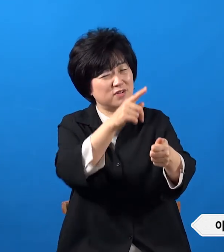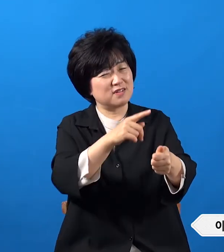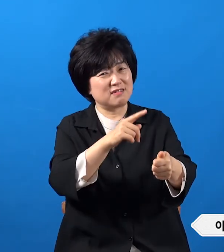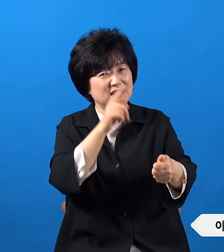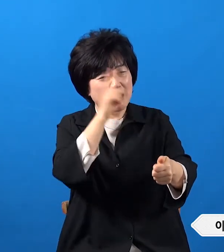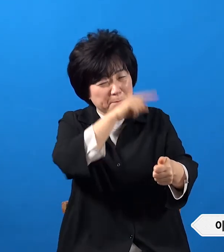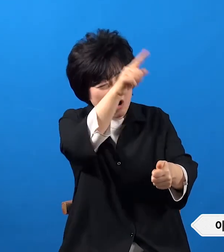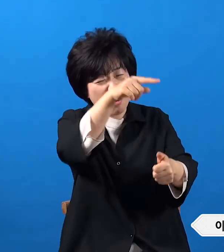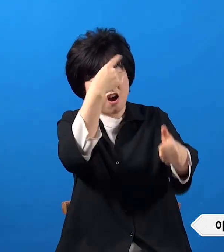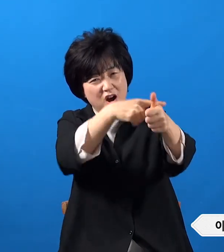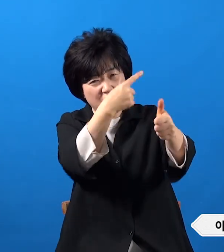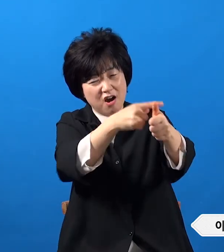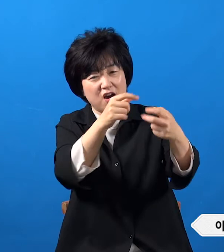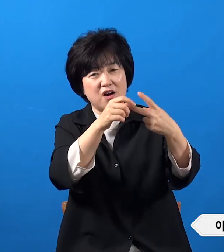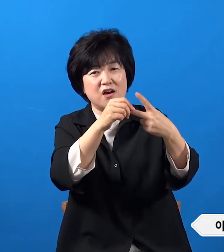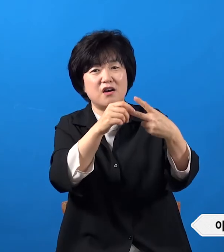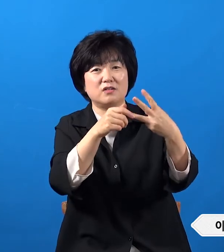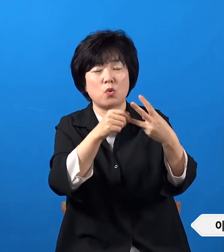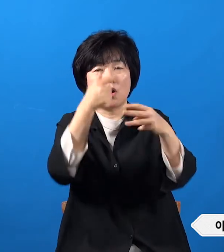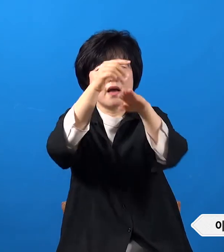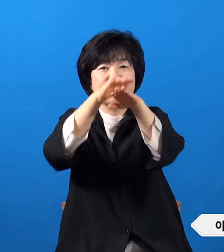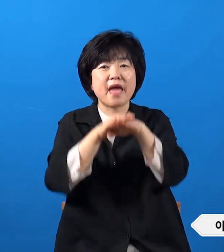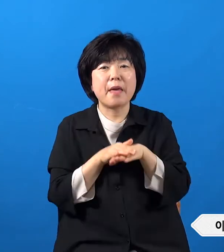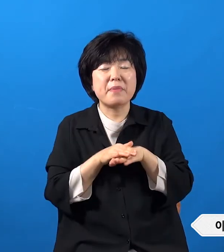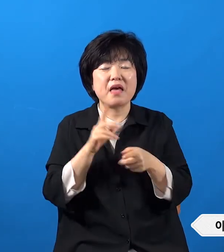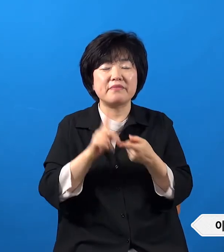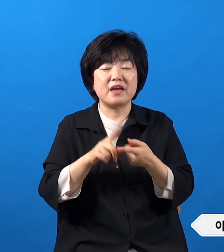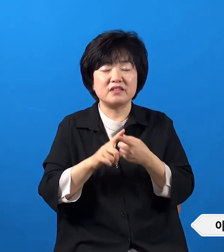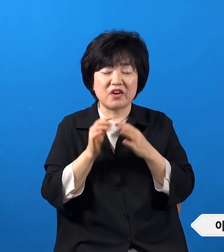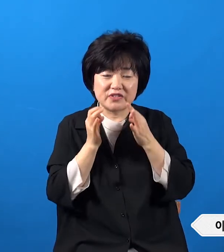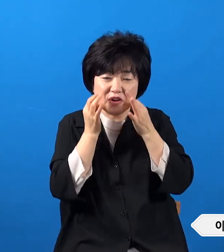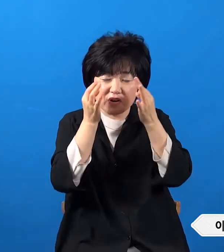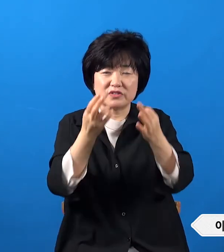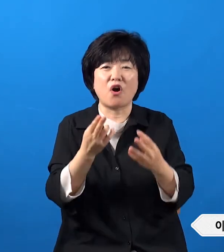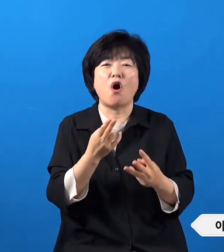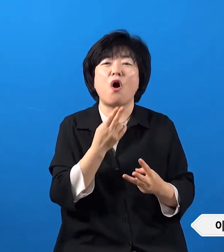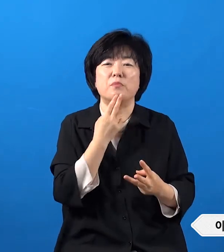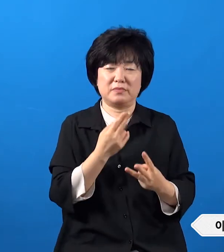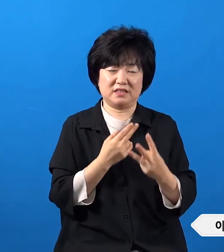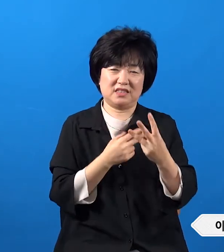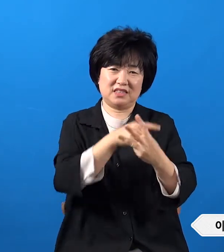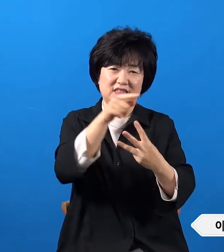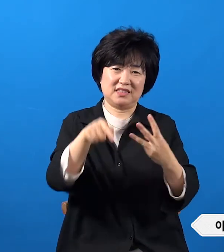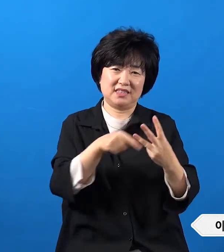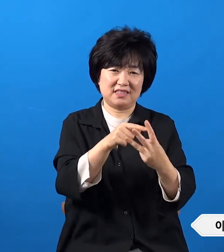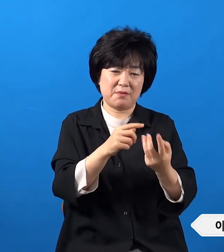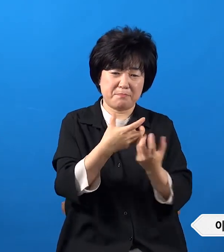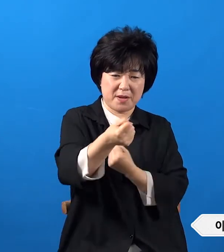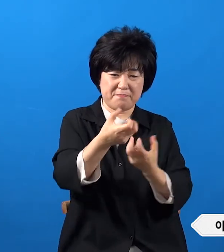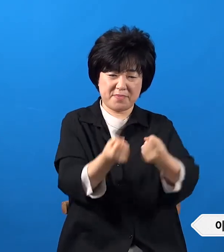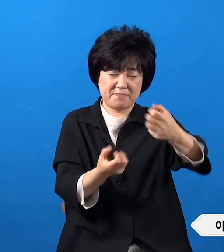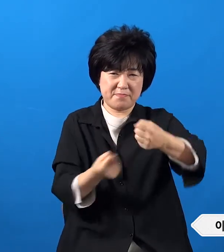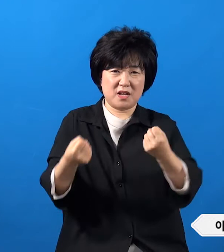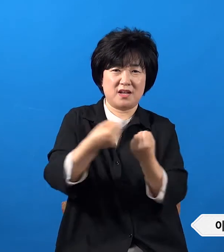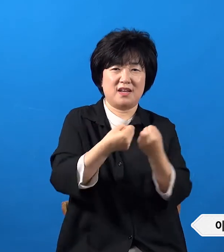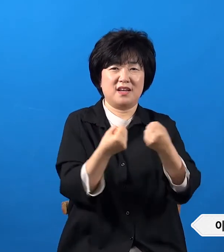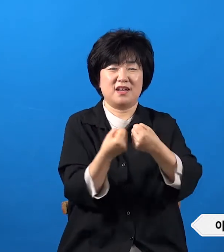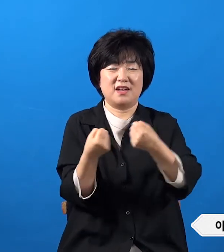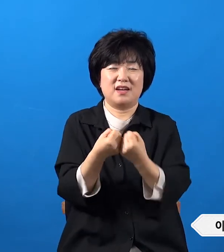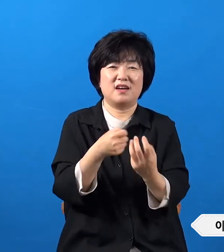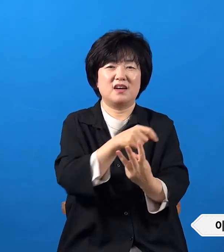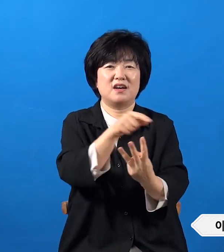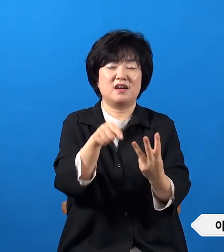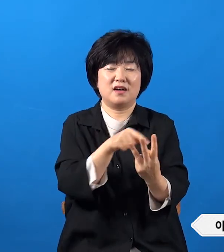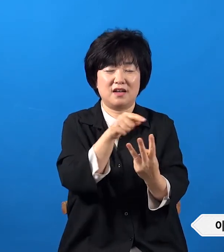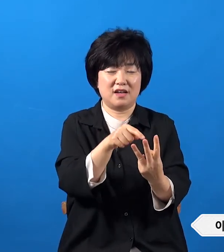하고 전도는 소홀히 하고 파당을 만들고 이웃을 공격하는 일에 열심인 사람들이 있었다는 것입니다. 근데 바울